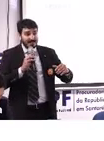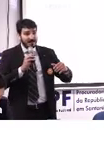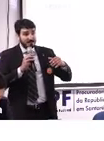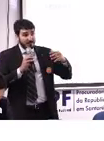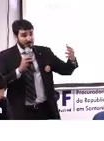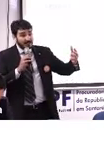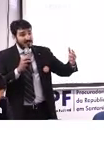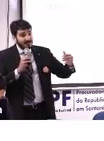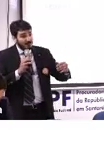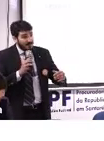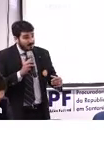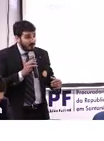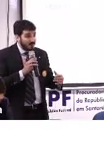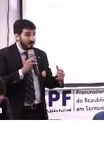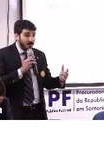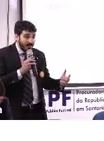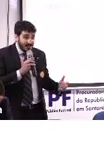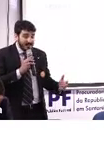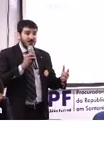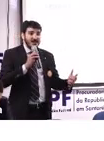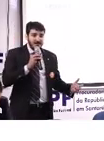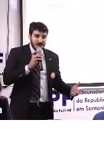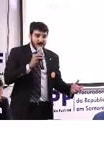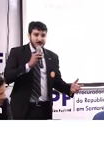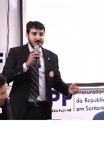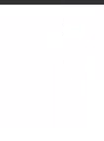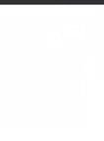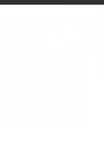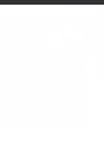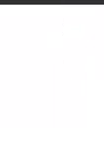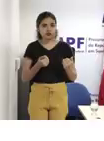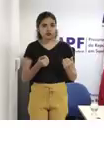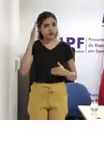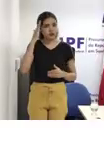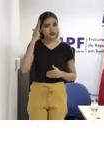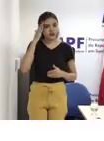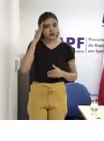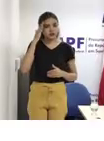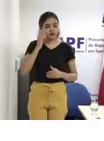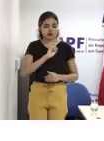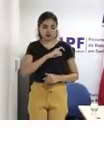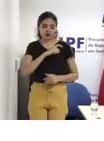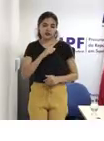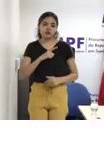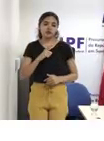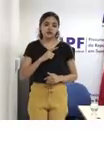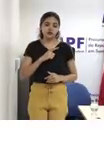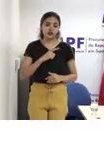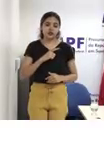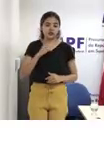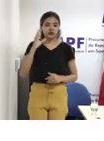que que não ter essa informação de que poderia ter um um criminoso eh se passando por criança ou por